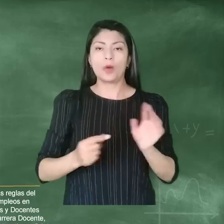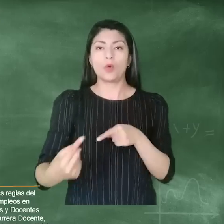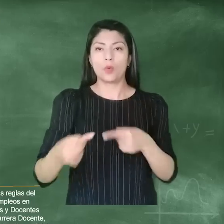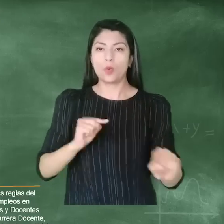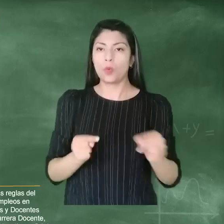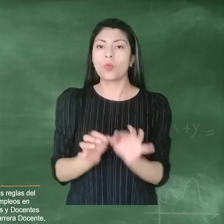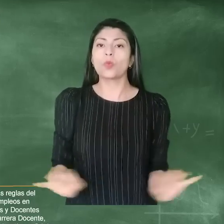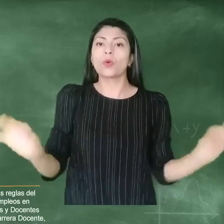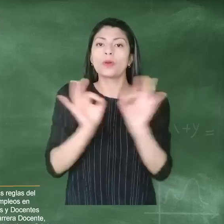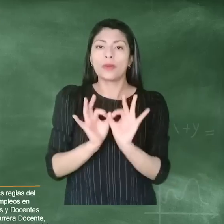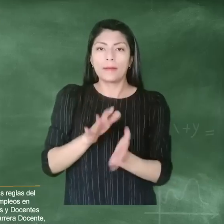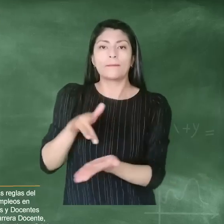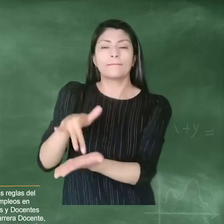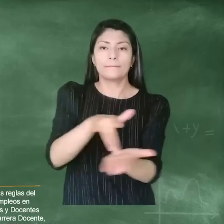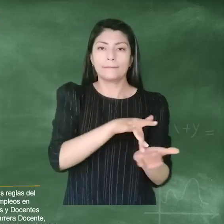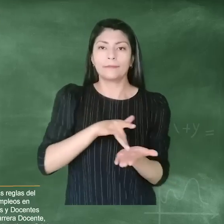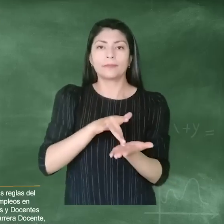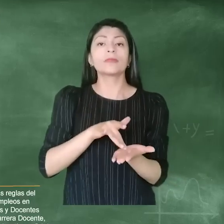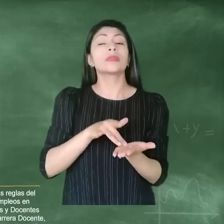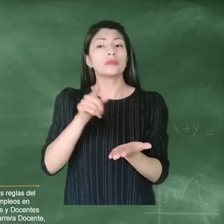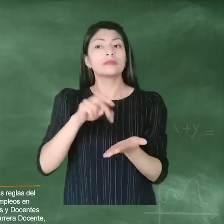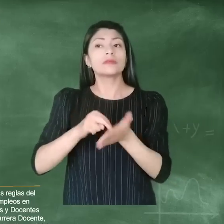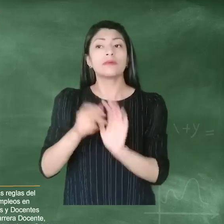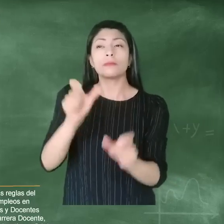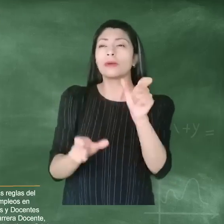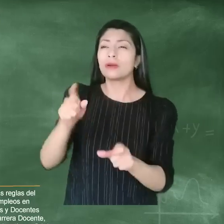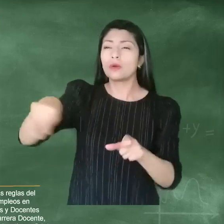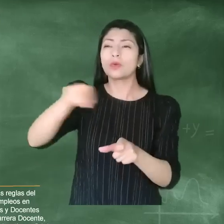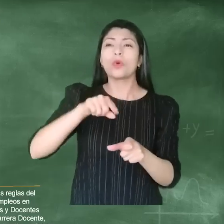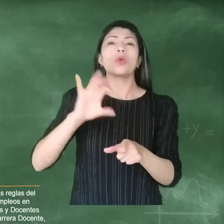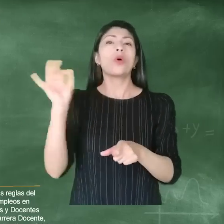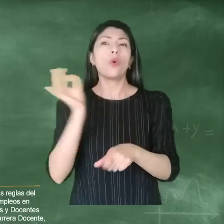por tanto, es de obligatorio cumplimiento